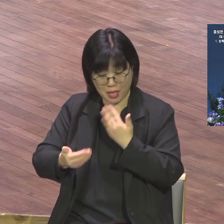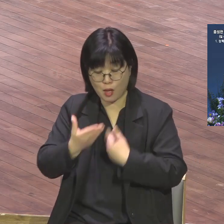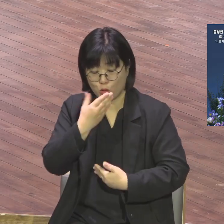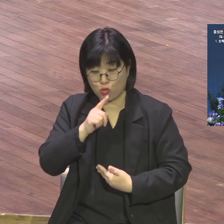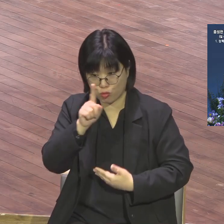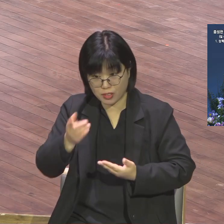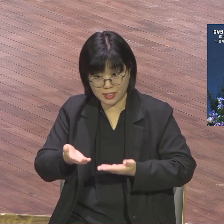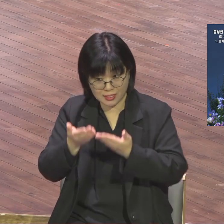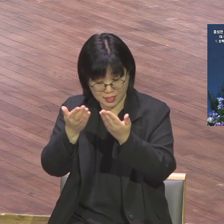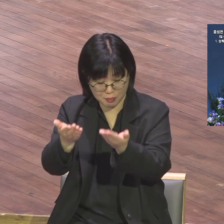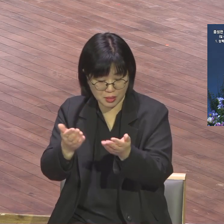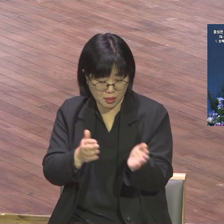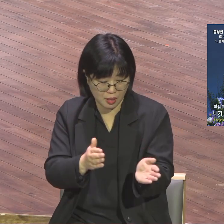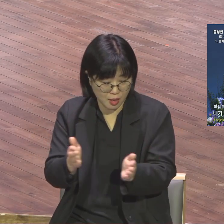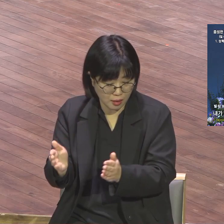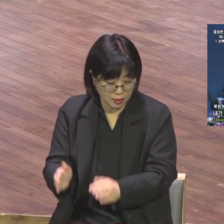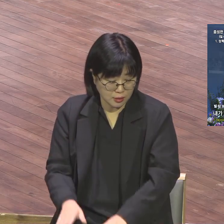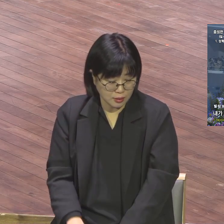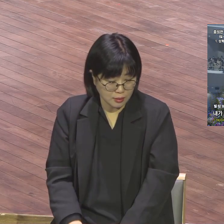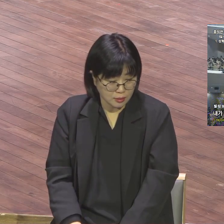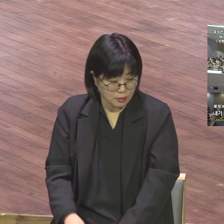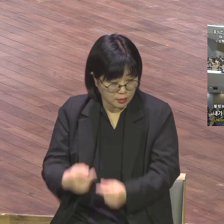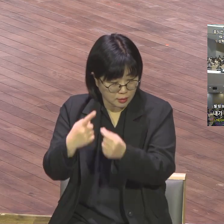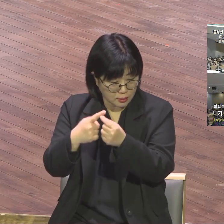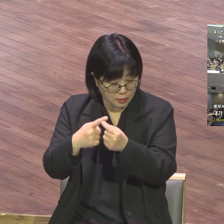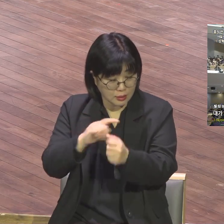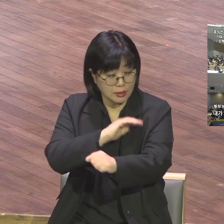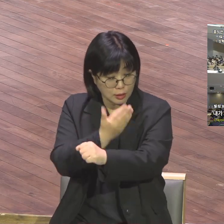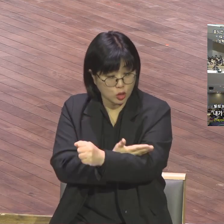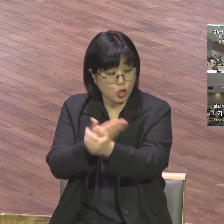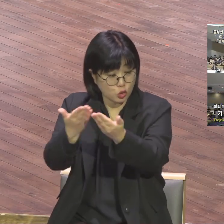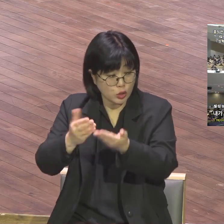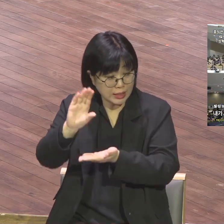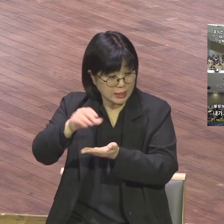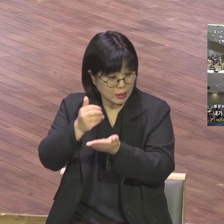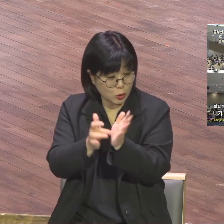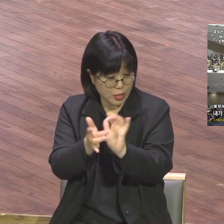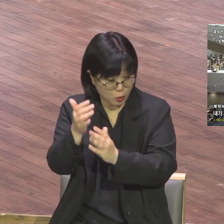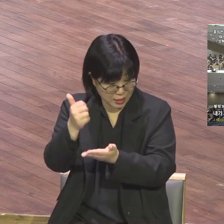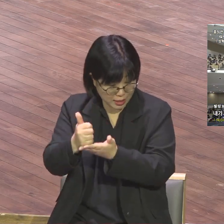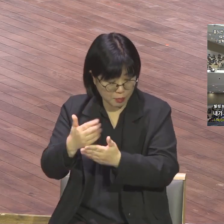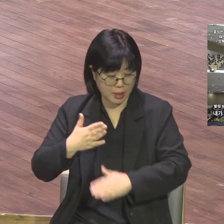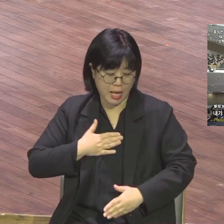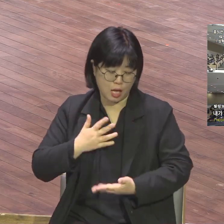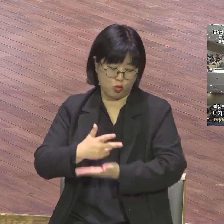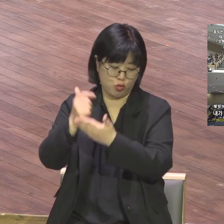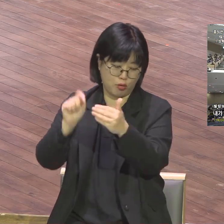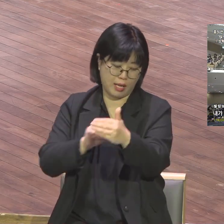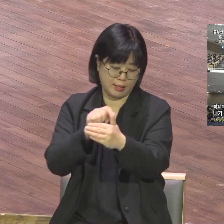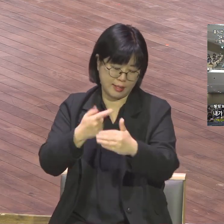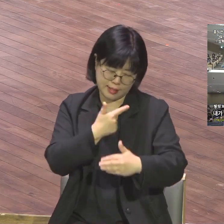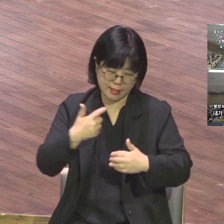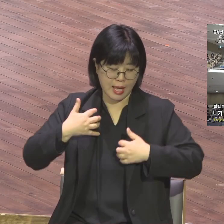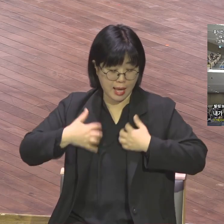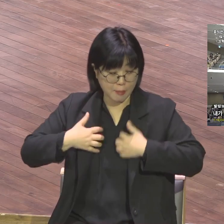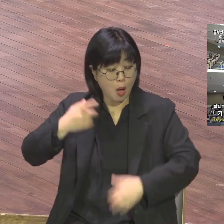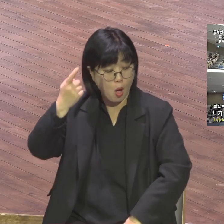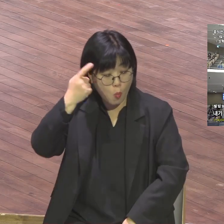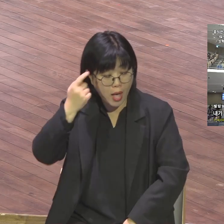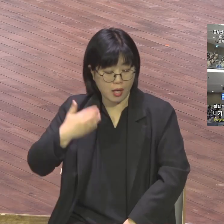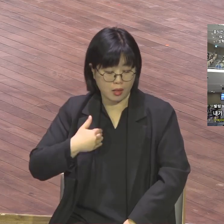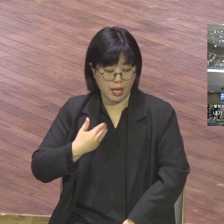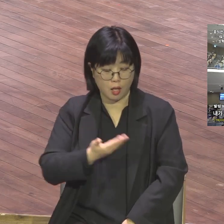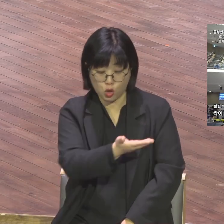예수입니다. 10절을 봅니다. 내가 주 안에서 크게 기뻐함은 너희가 나를 생각하던